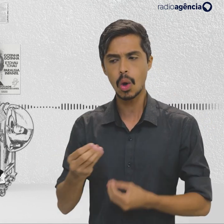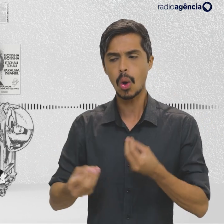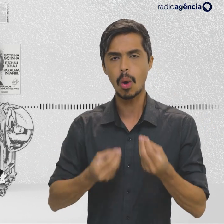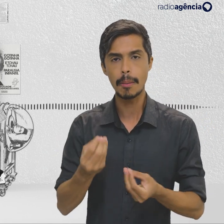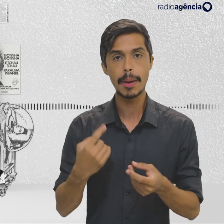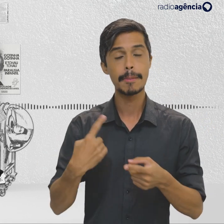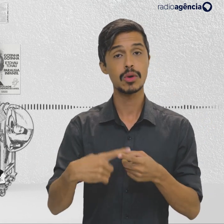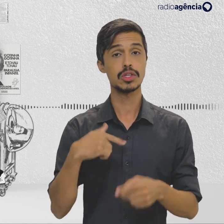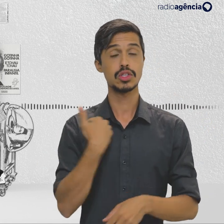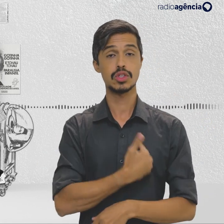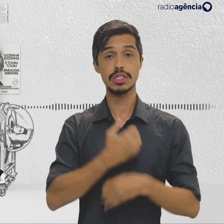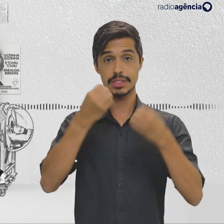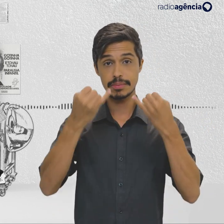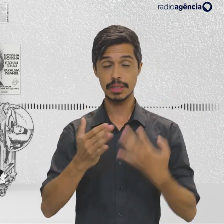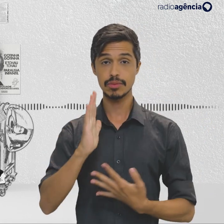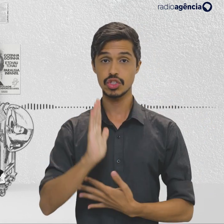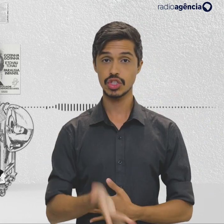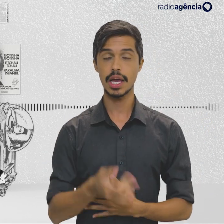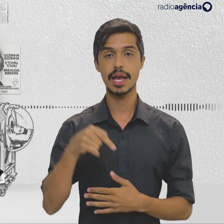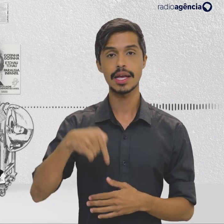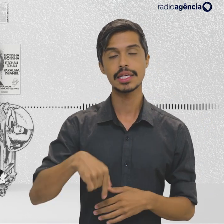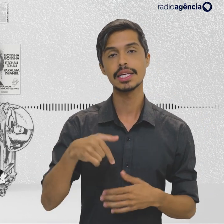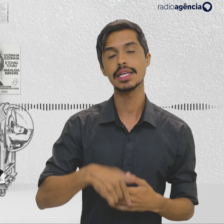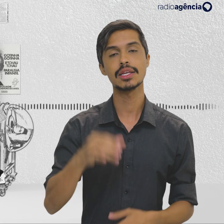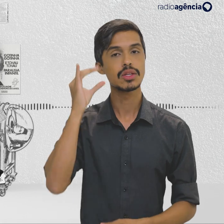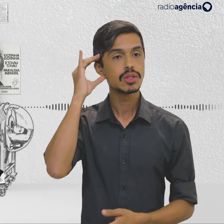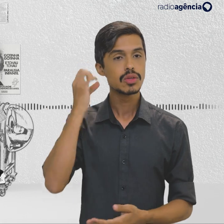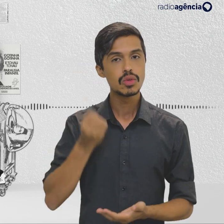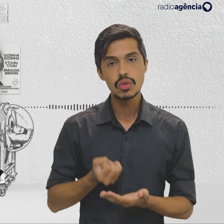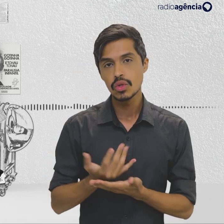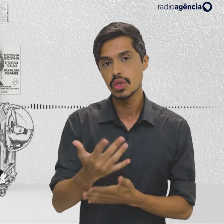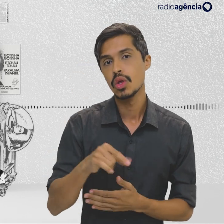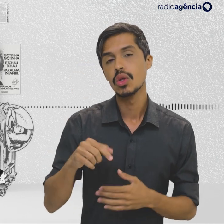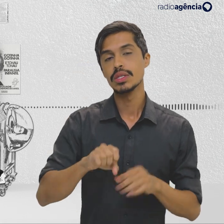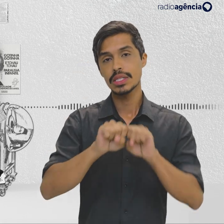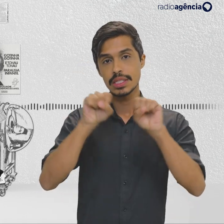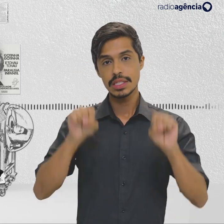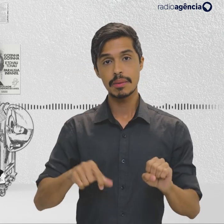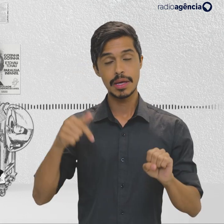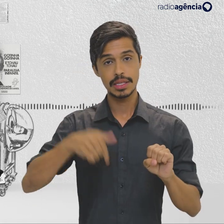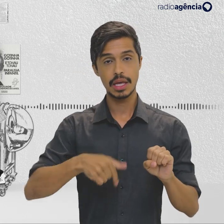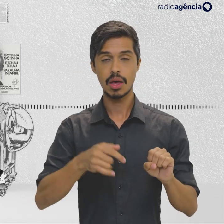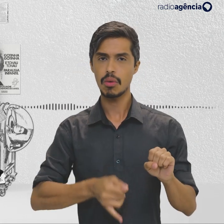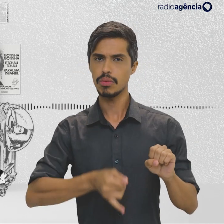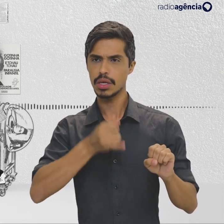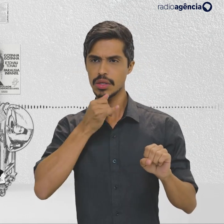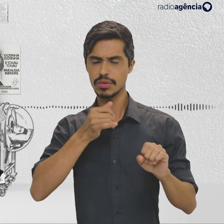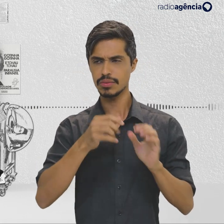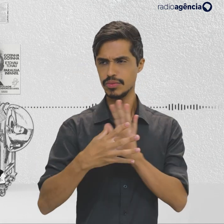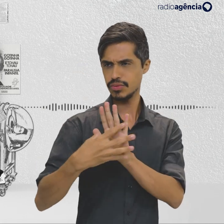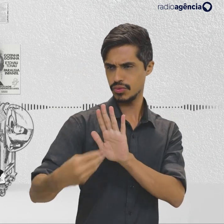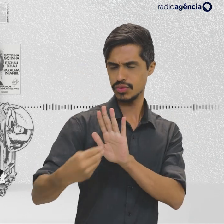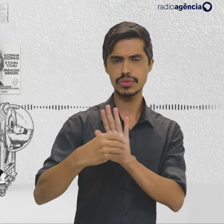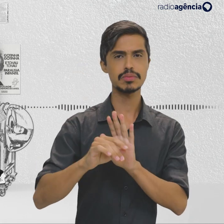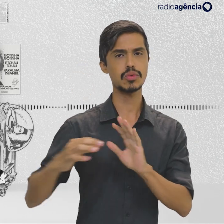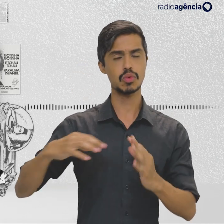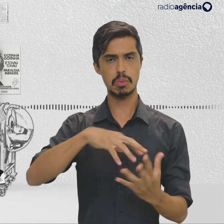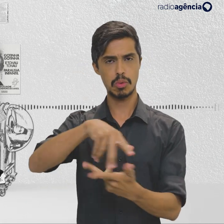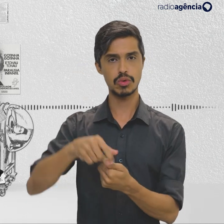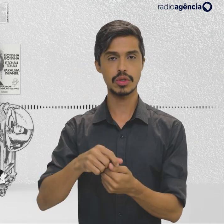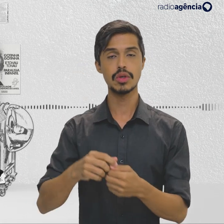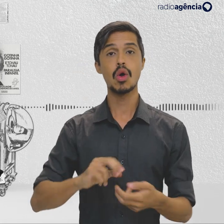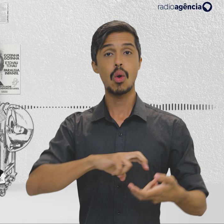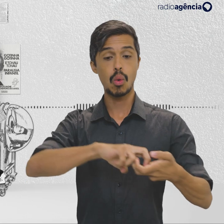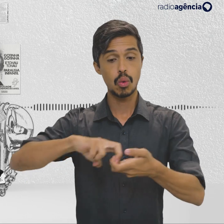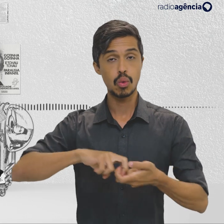até porque como a gente já contou aqui no podcast o sistema de vacinação do nosso país é considerado um exemplo pro mundo e o